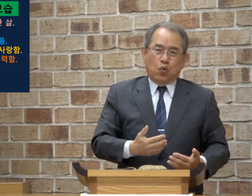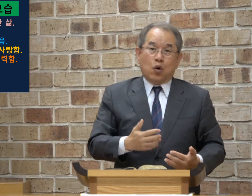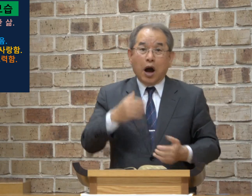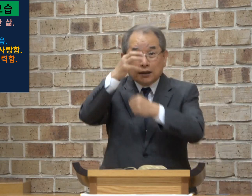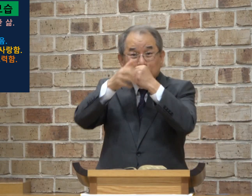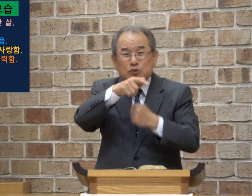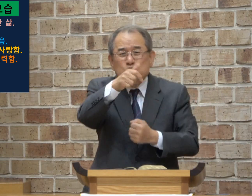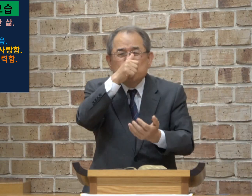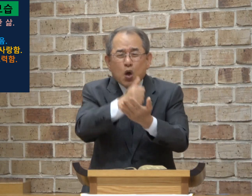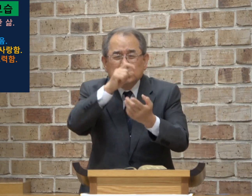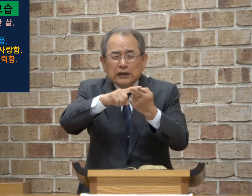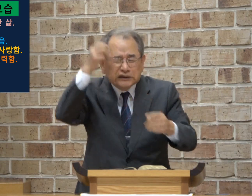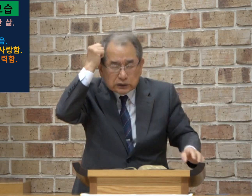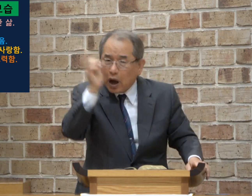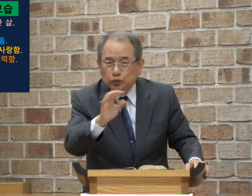회개가 뭐?